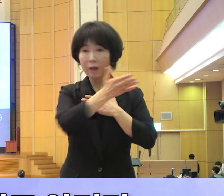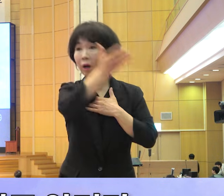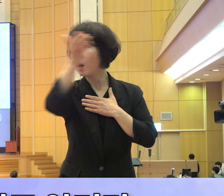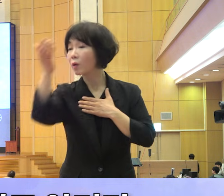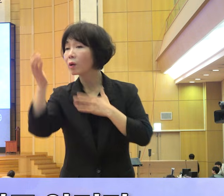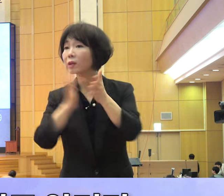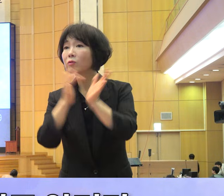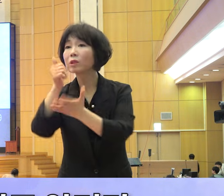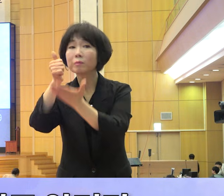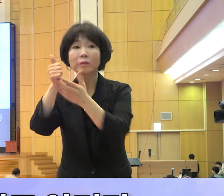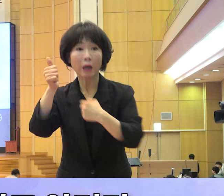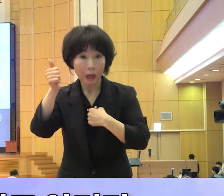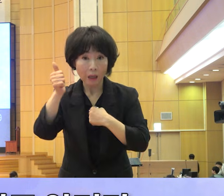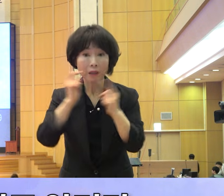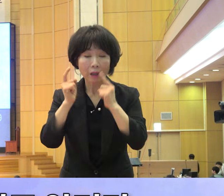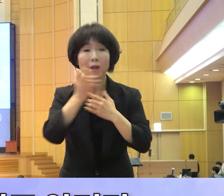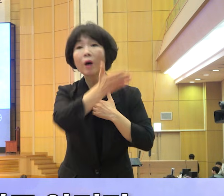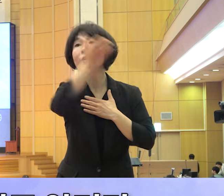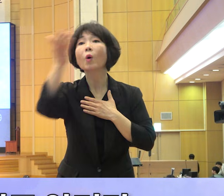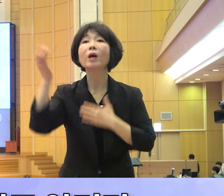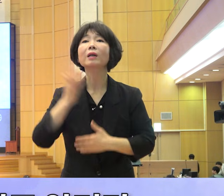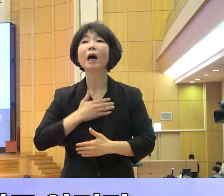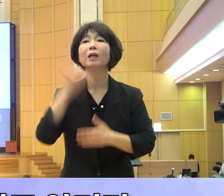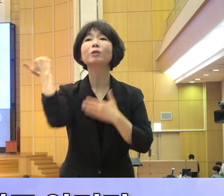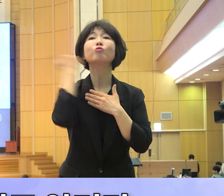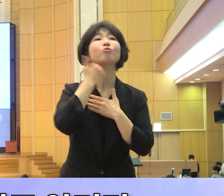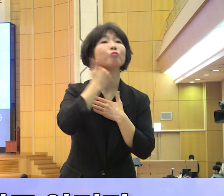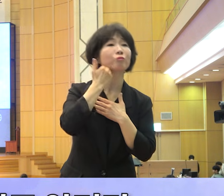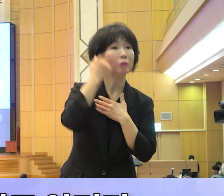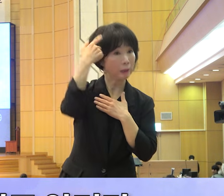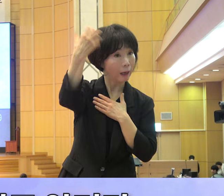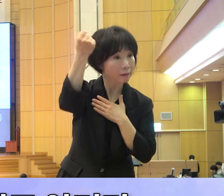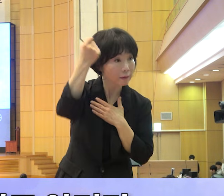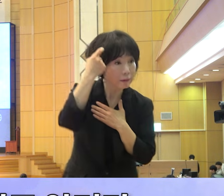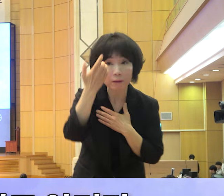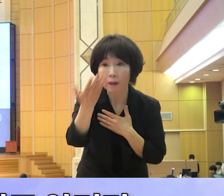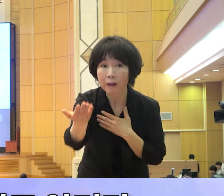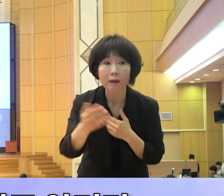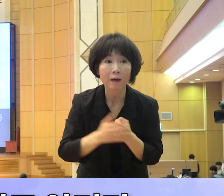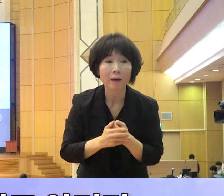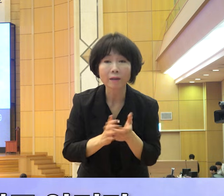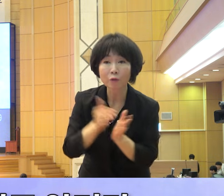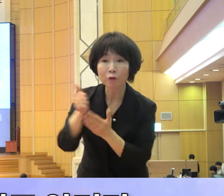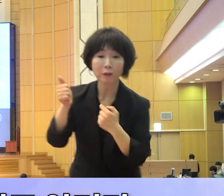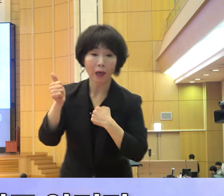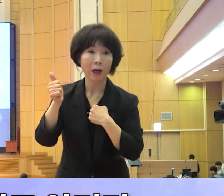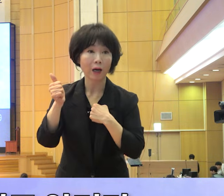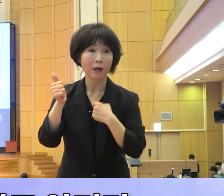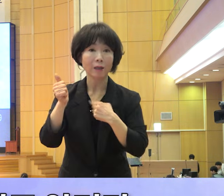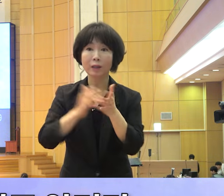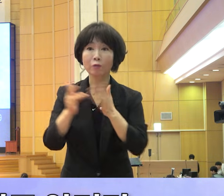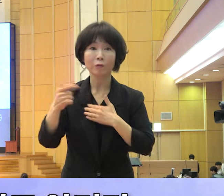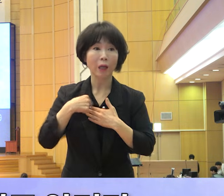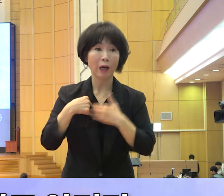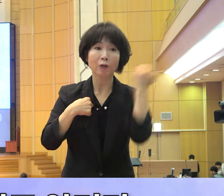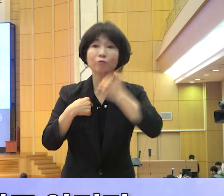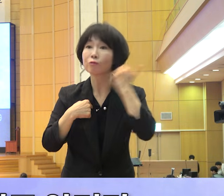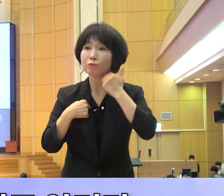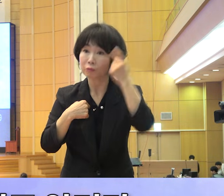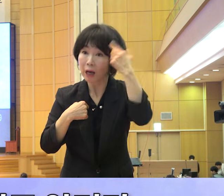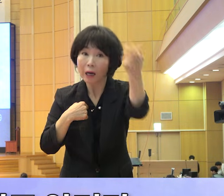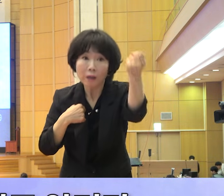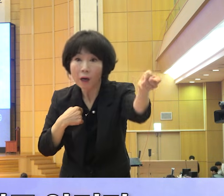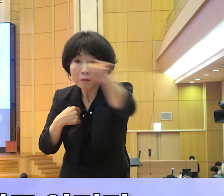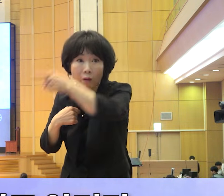나를 누구라 하냐. 그래서 예수님이 그렇게 예수님을 많은 사람이 믿는다고 따라다니는데 예수님